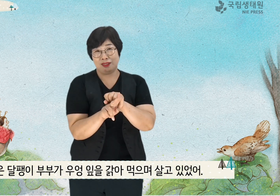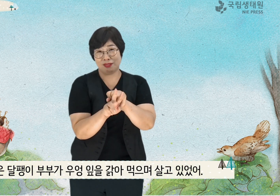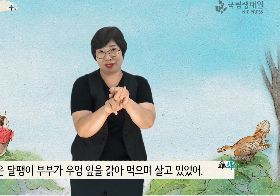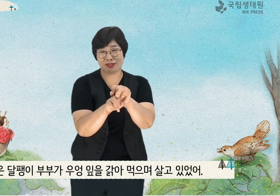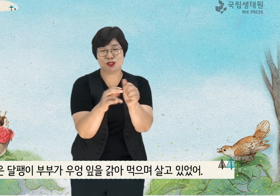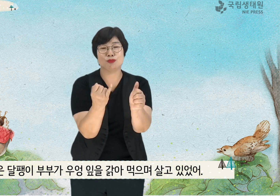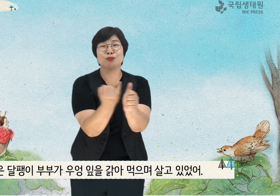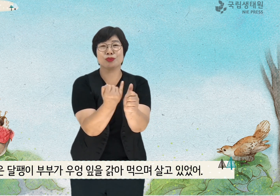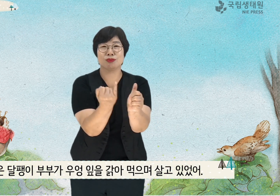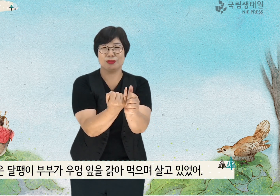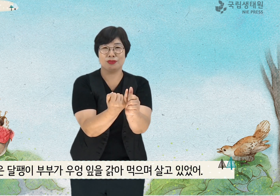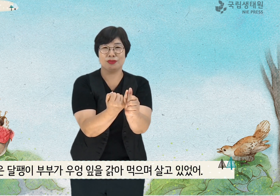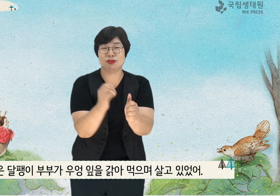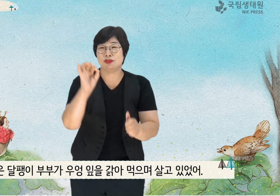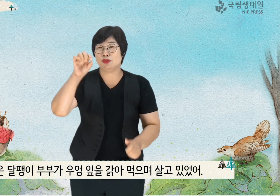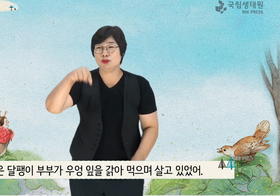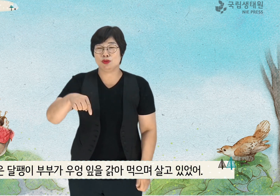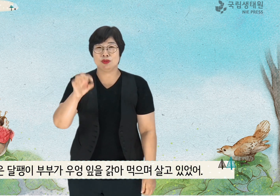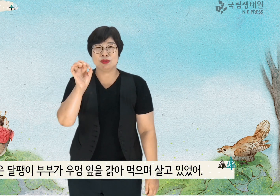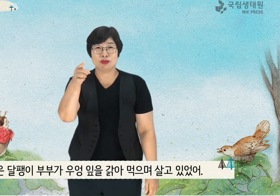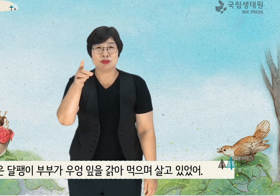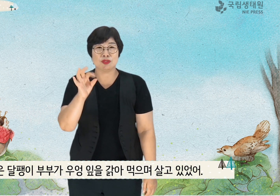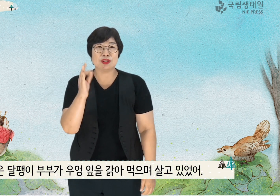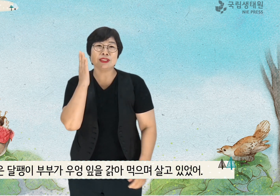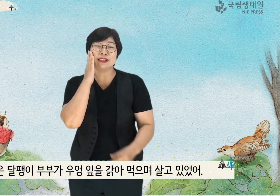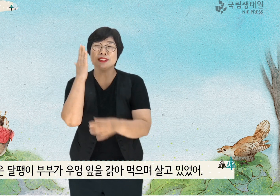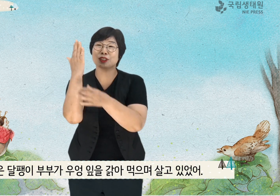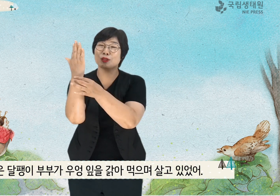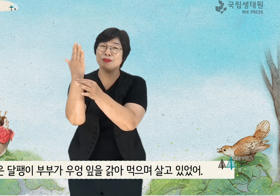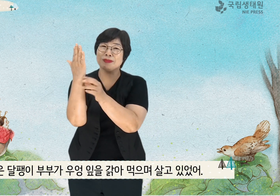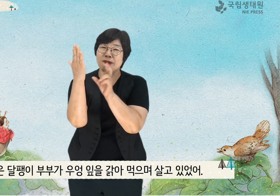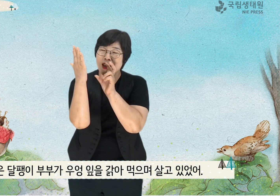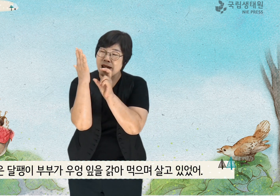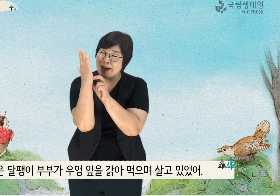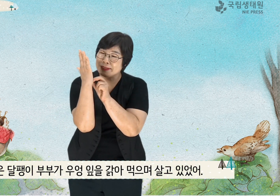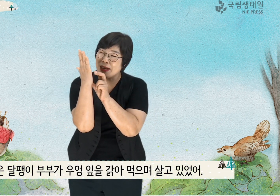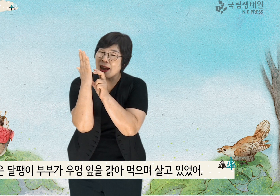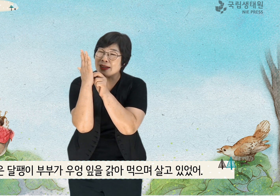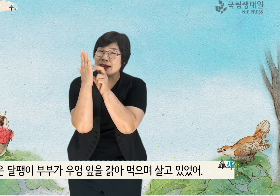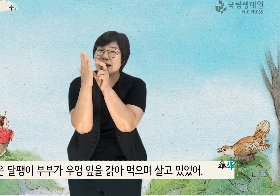늙은 달팽이 부부가 우엉잎을 갉아먹으며 살고 있었어.